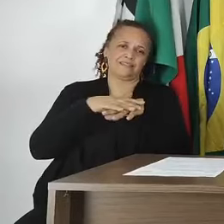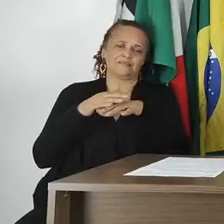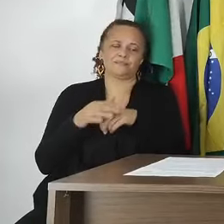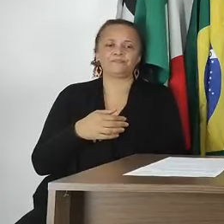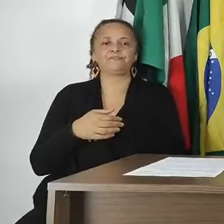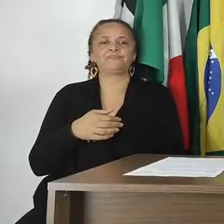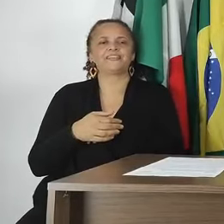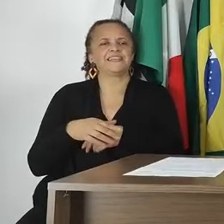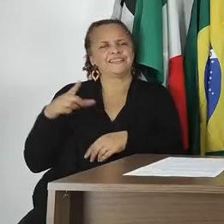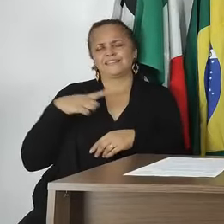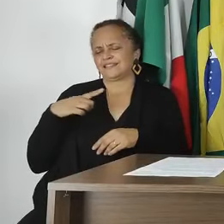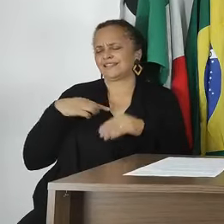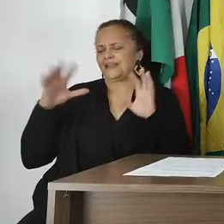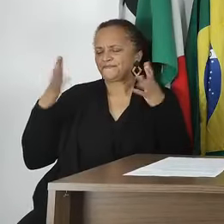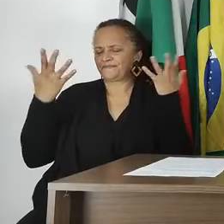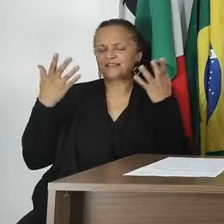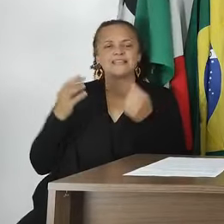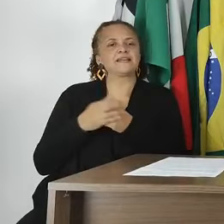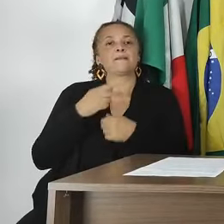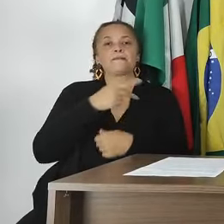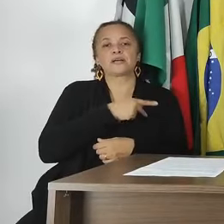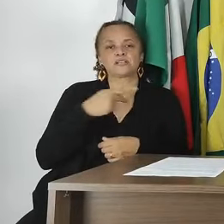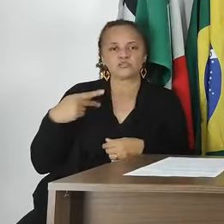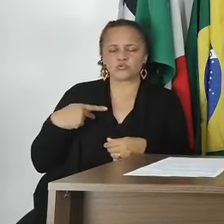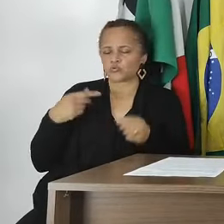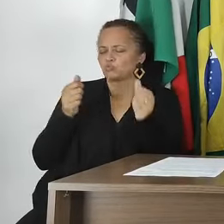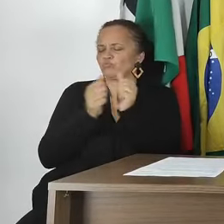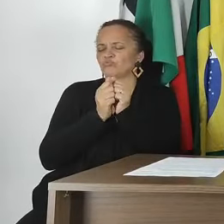Os eventos que a gente está junto, o pastor está sempre,